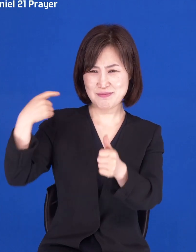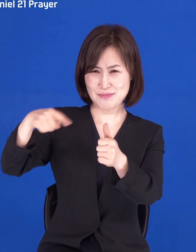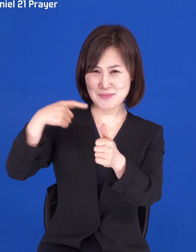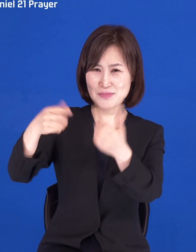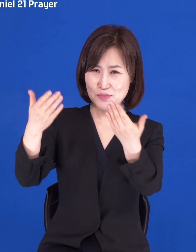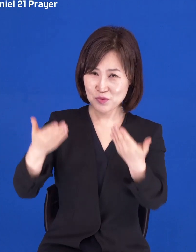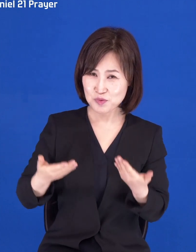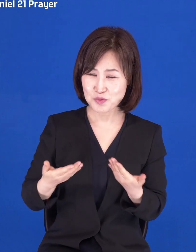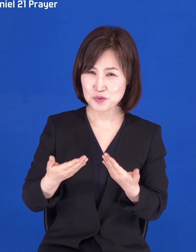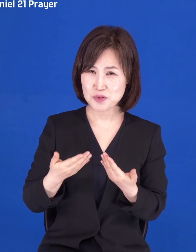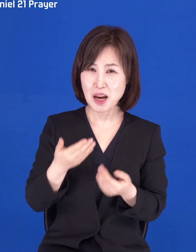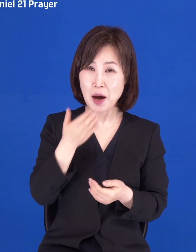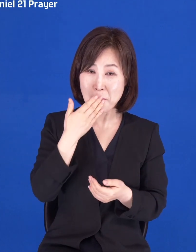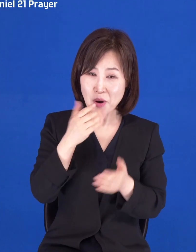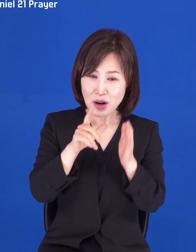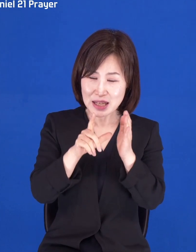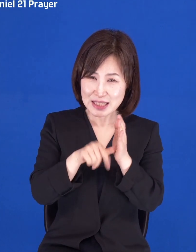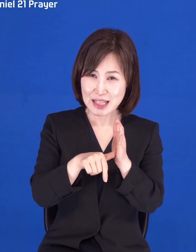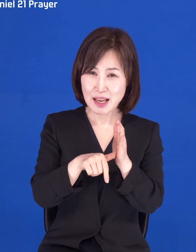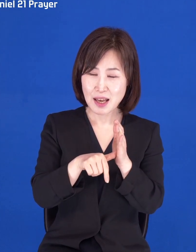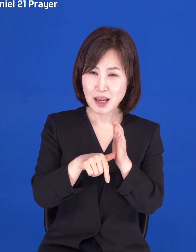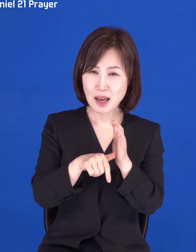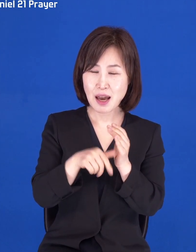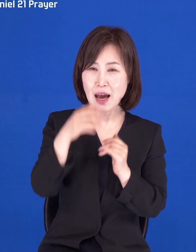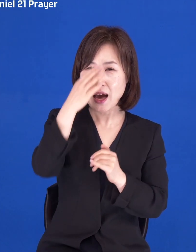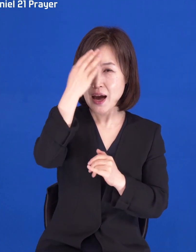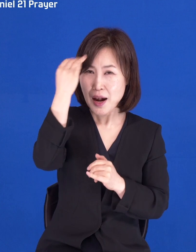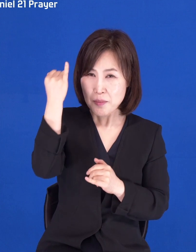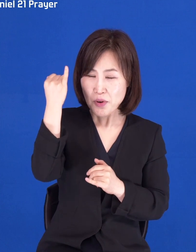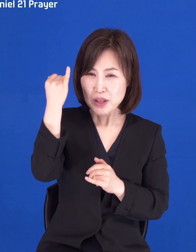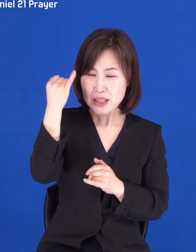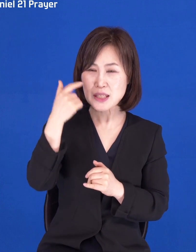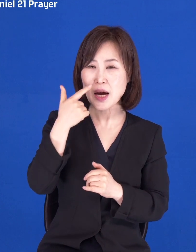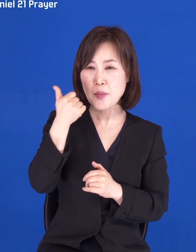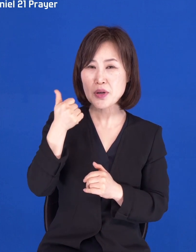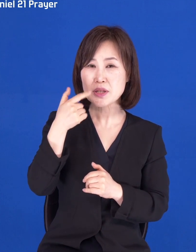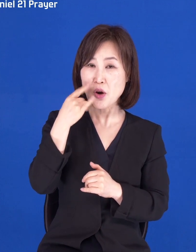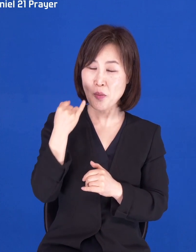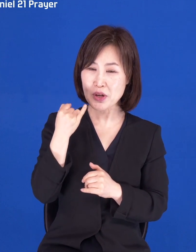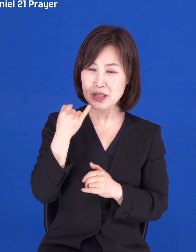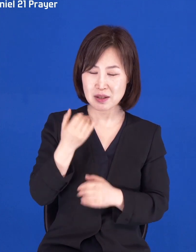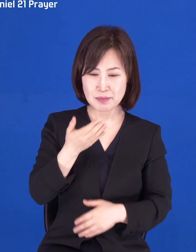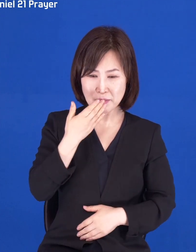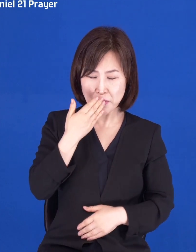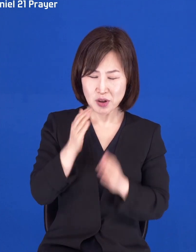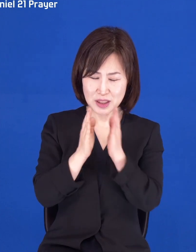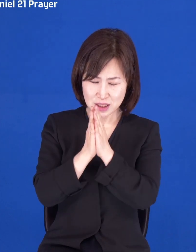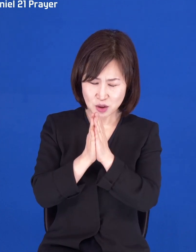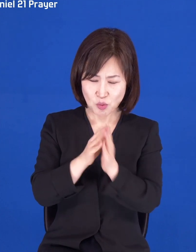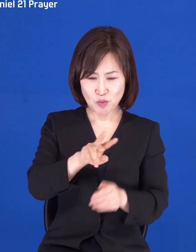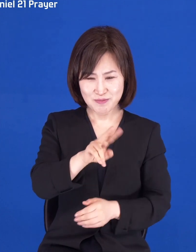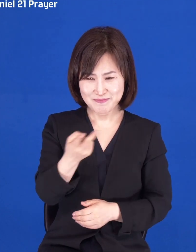식사 시간이 되면 할머니, 아버지, 어머니께서 번갈아 가시면서 식사 기도를 해주셨습니다.